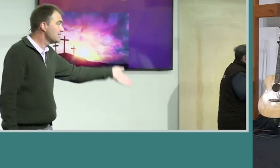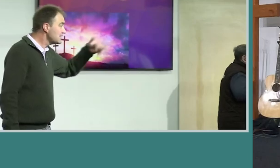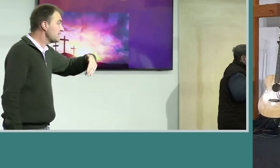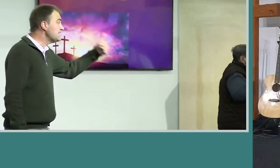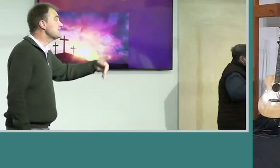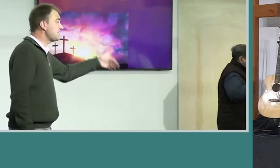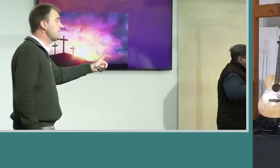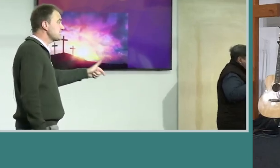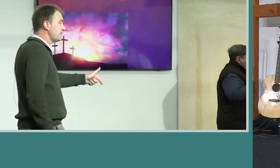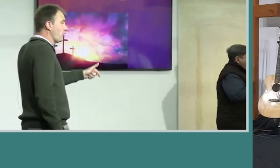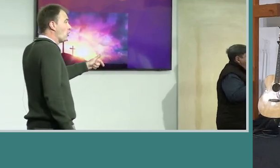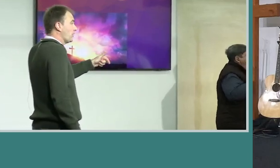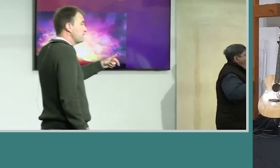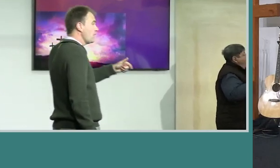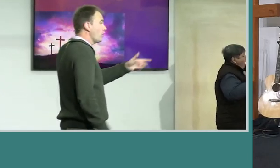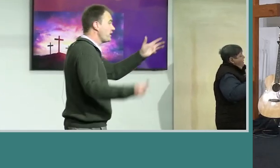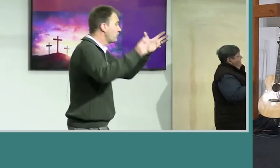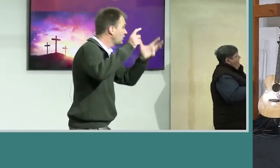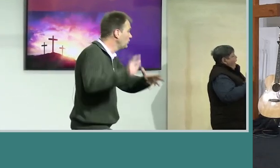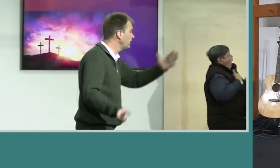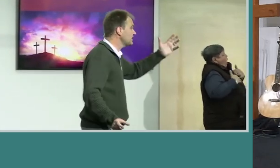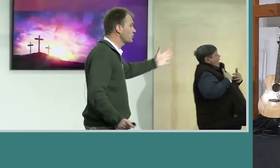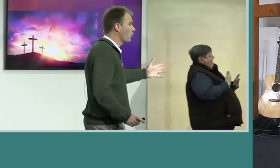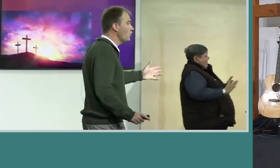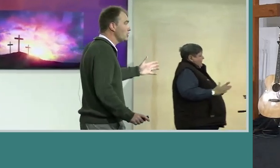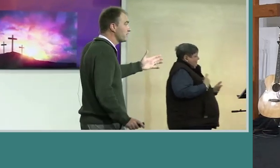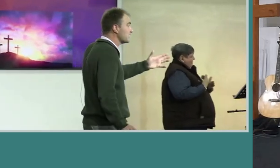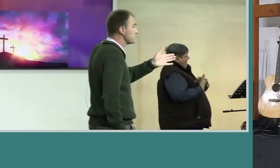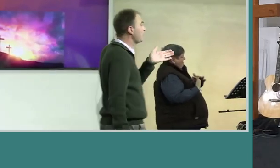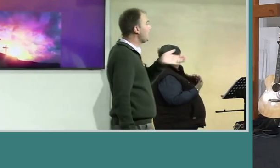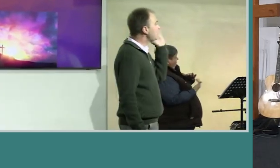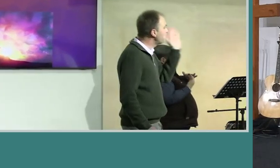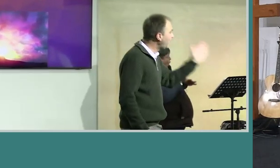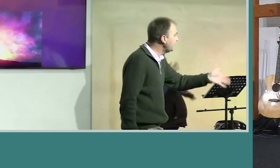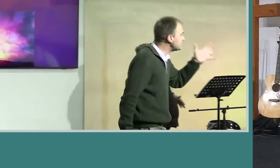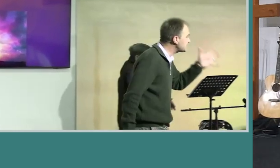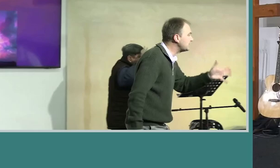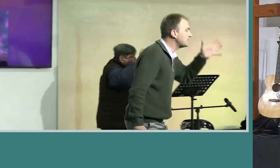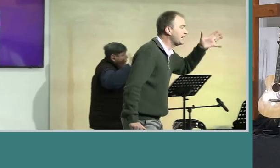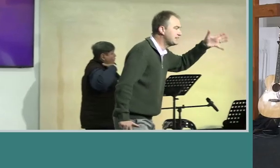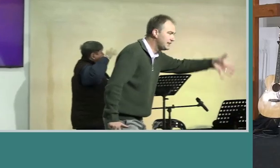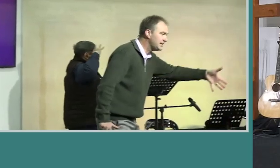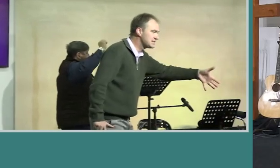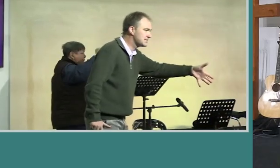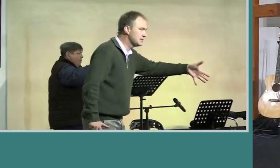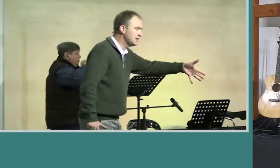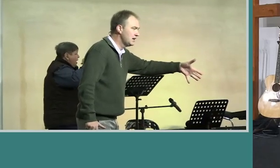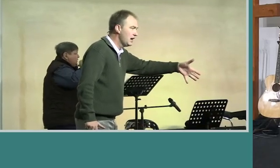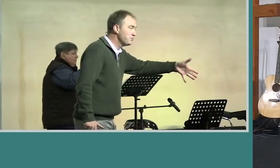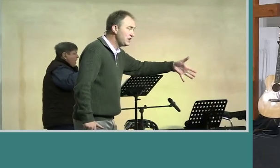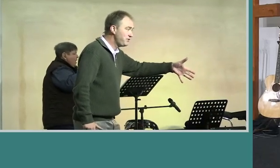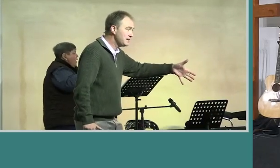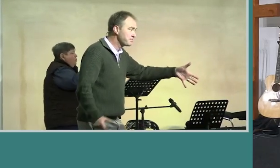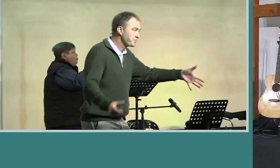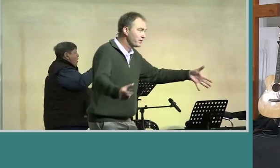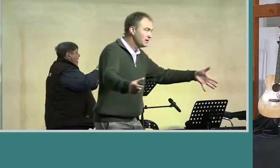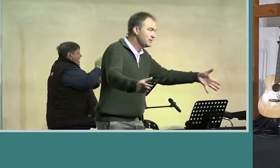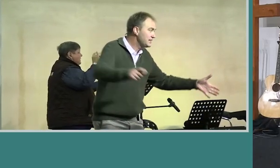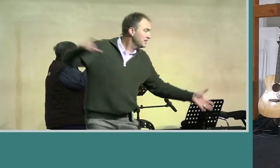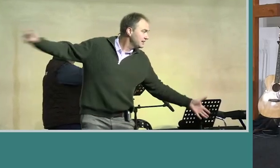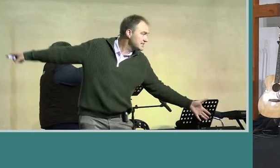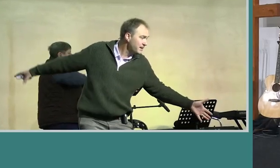en as dit is dat jy hier sit vir oogend of jy nou gelovig is of ongelovig is maar jy blij die stik in ga jy kies dan moet jy weet